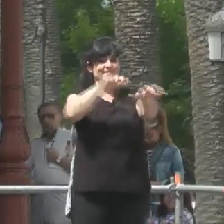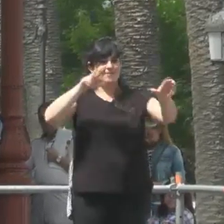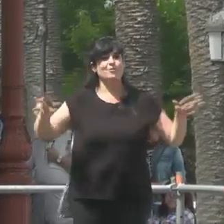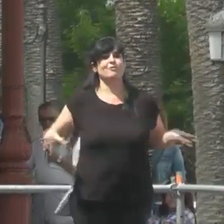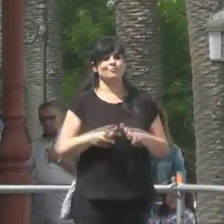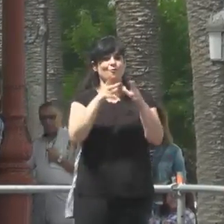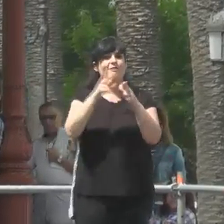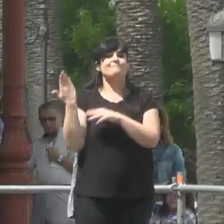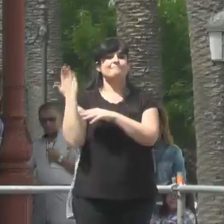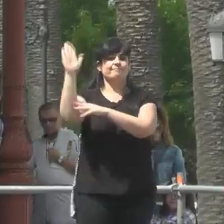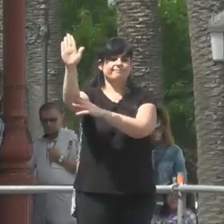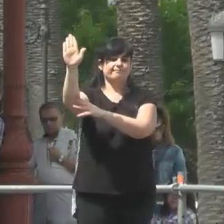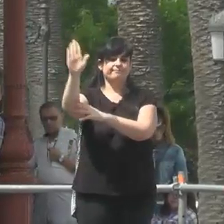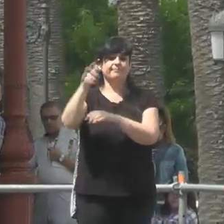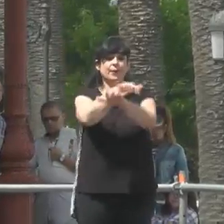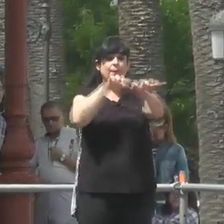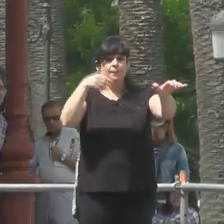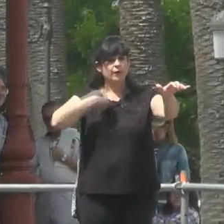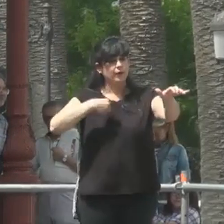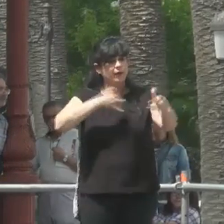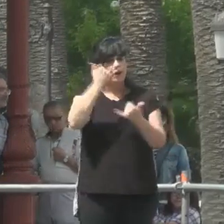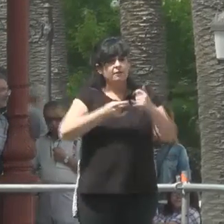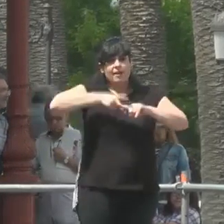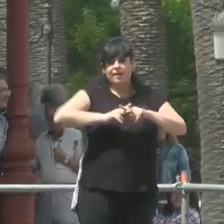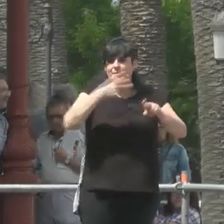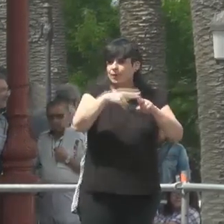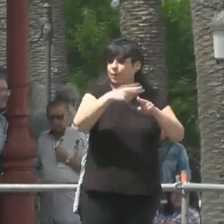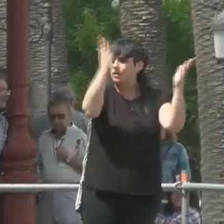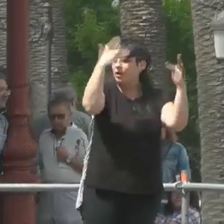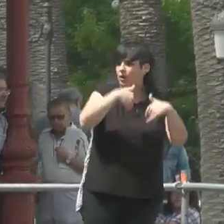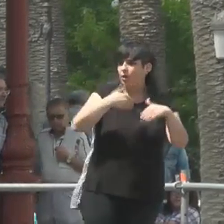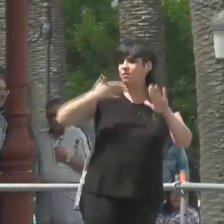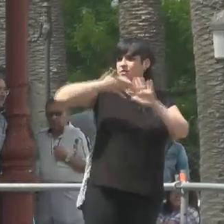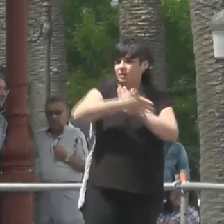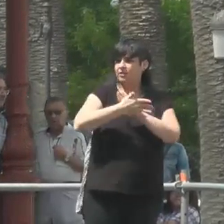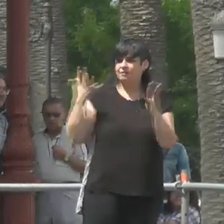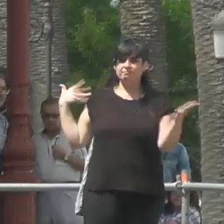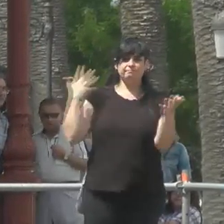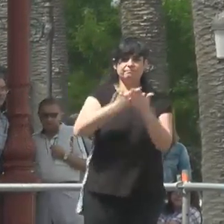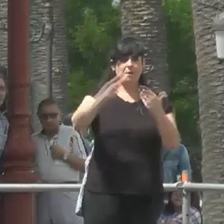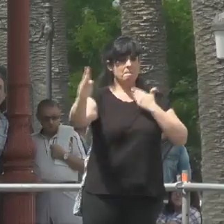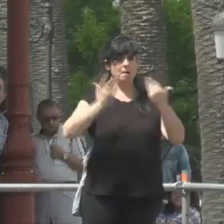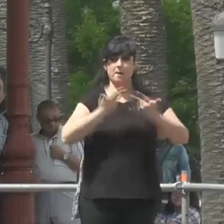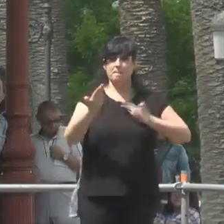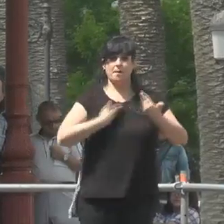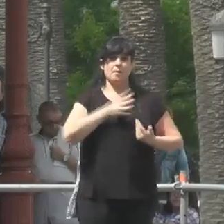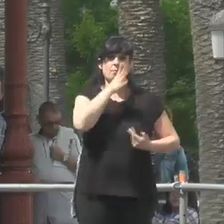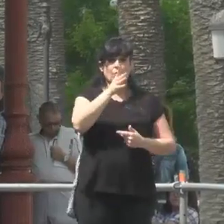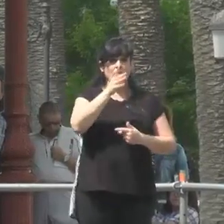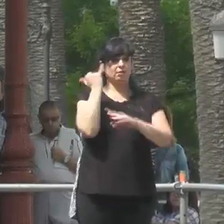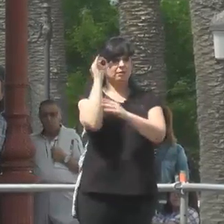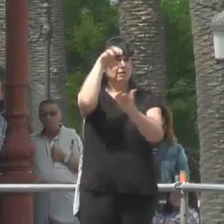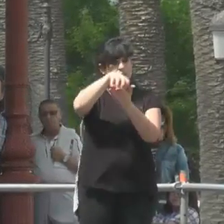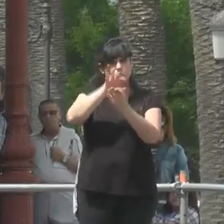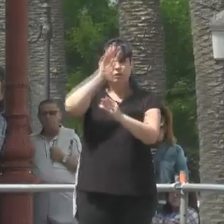social. Esas maiorías que por carecer desa ferramenta política foron agredidas e son agredidas polos ocupantes dunhas